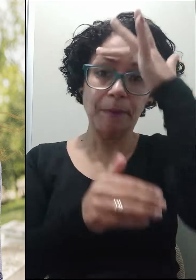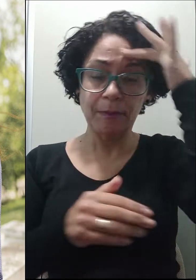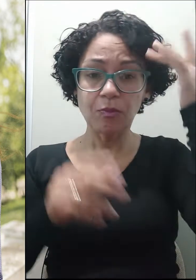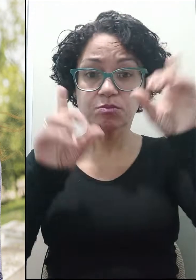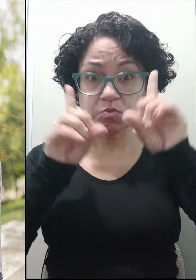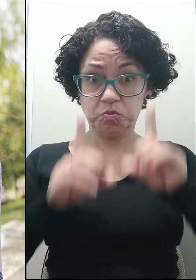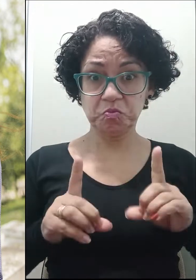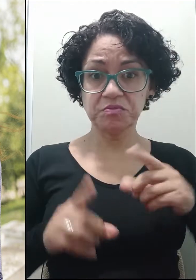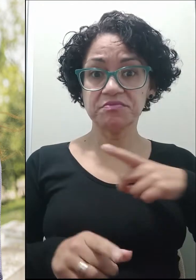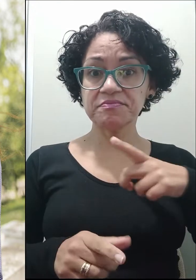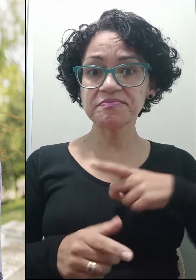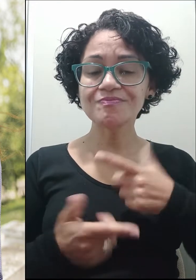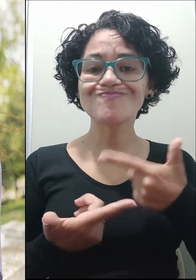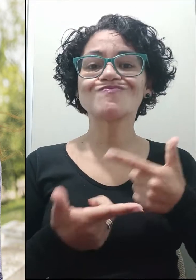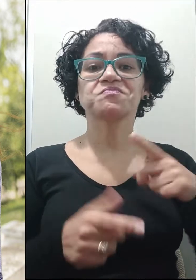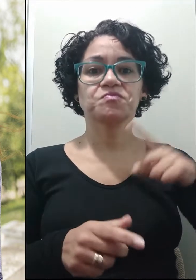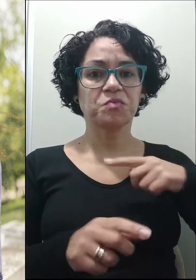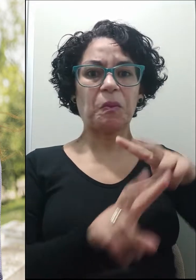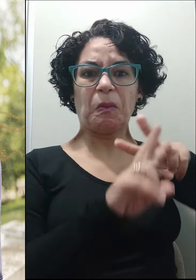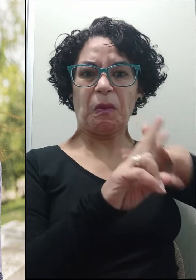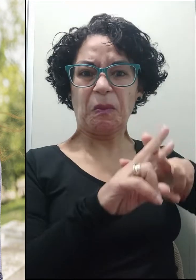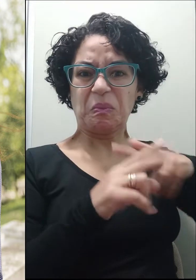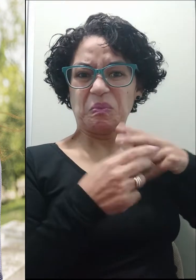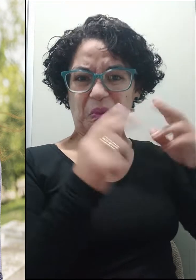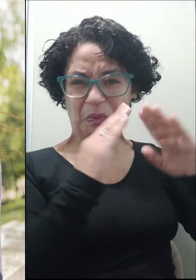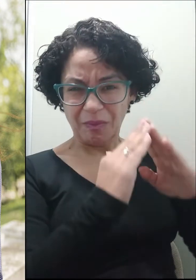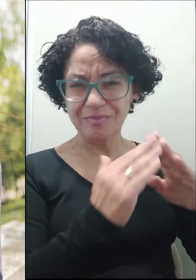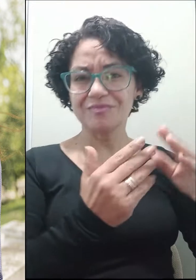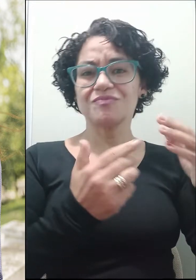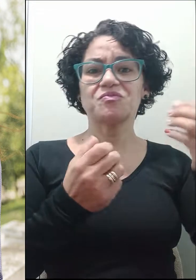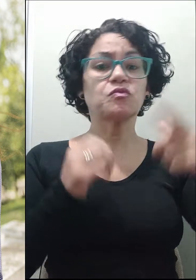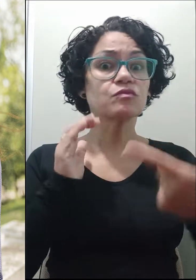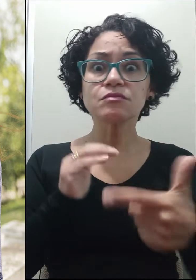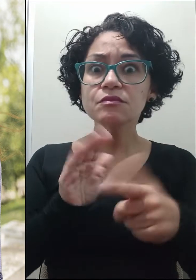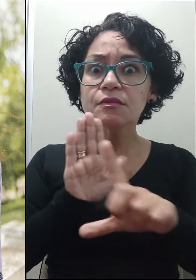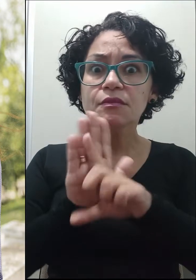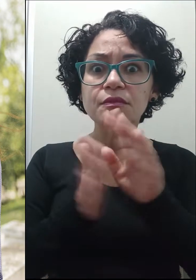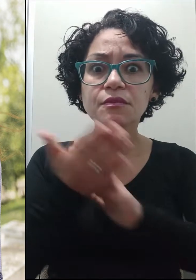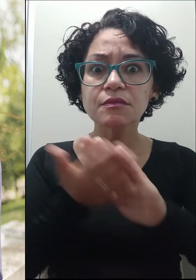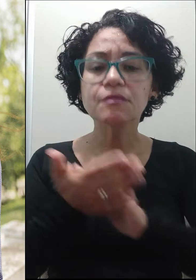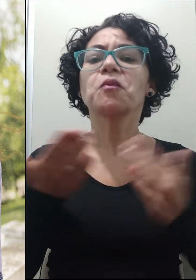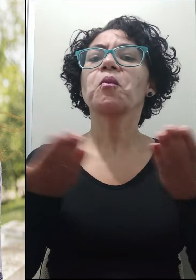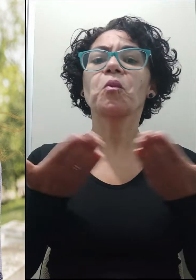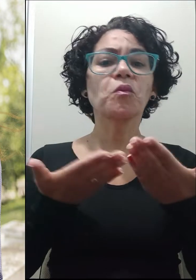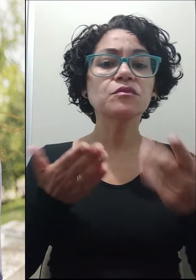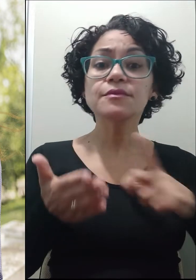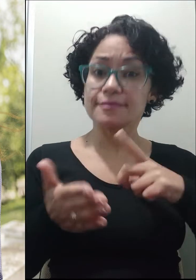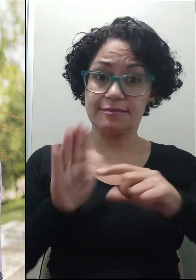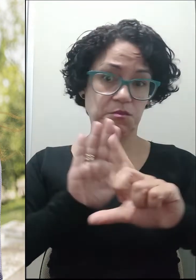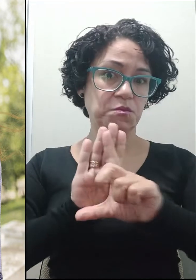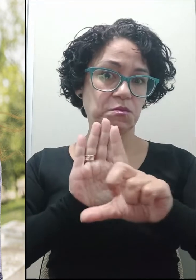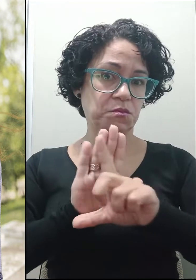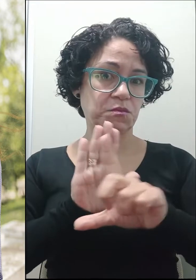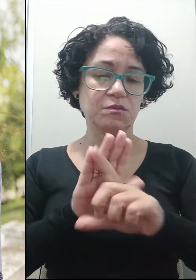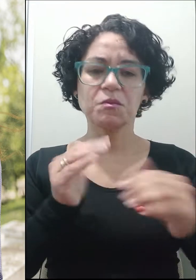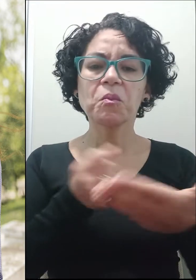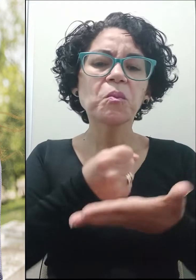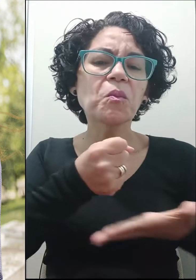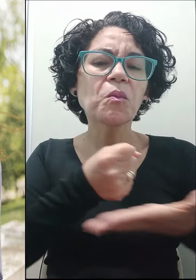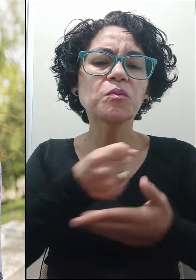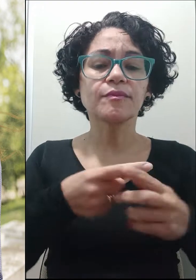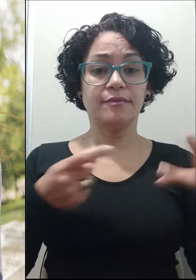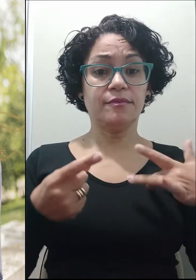a pessoa com deficiência viveu privada de direitos que hoje são considerados básicos,